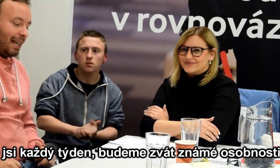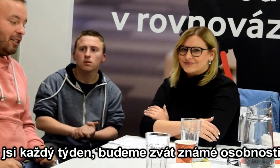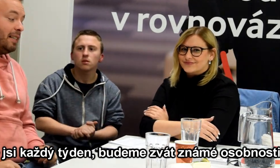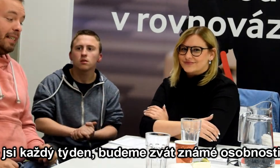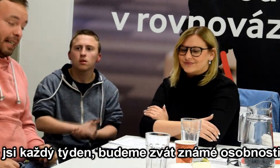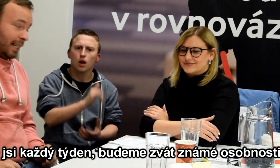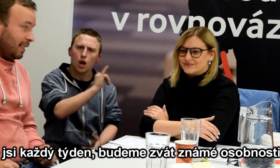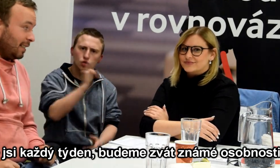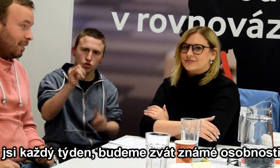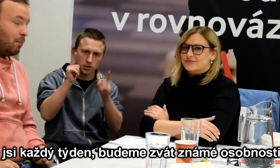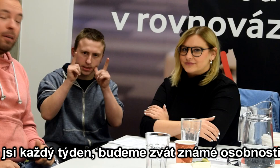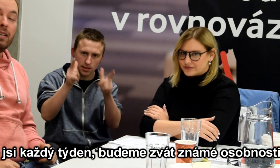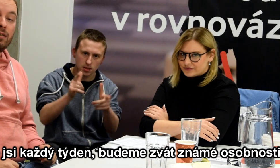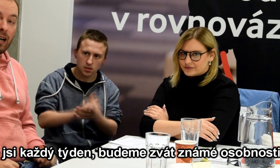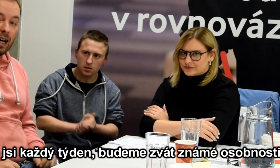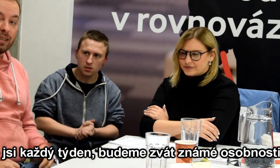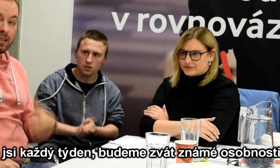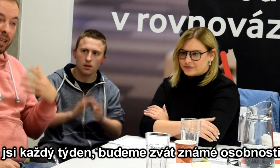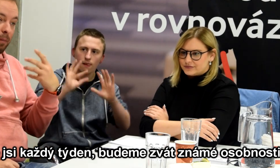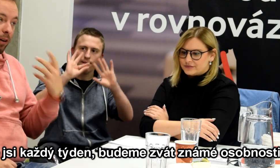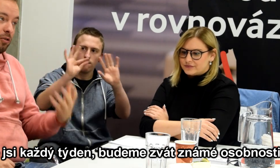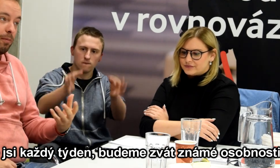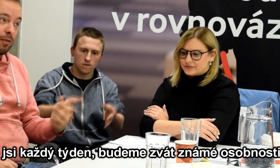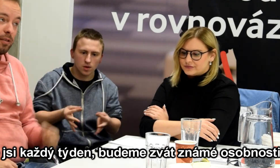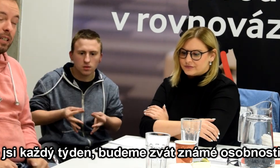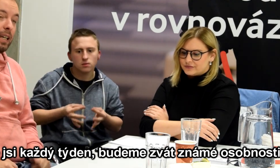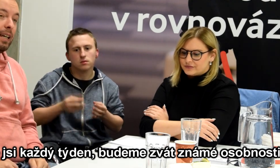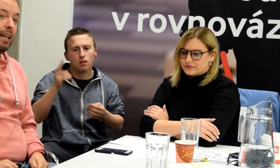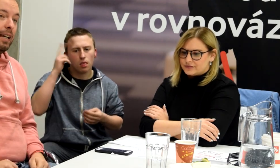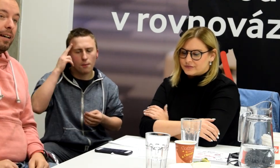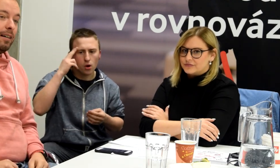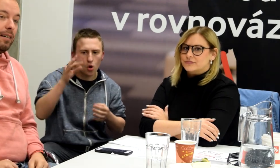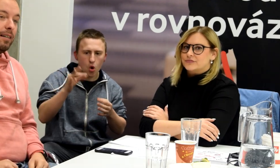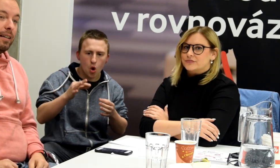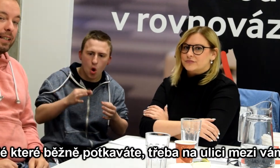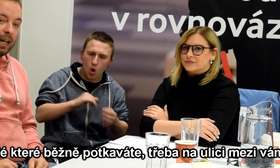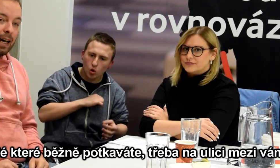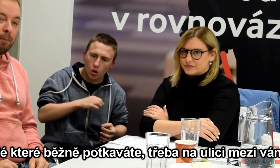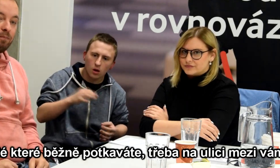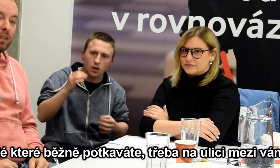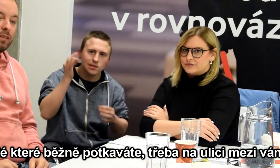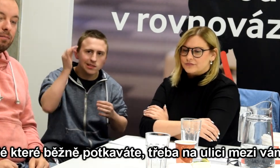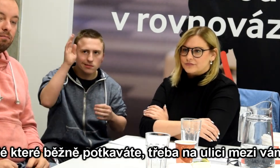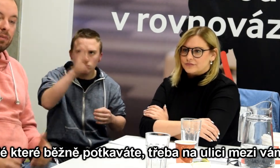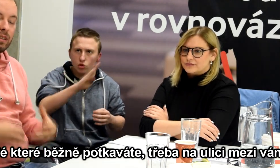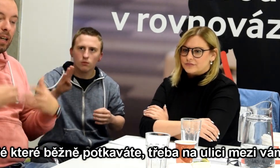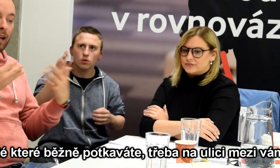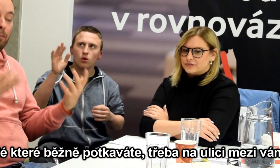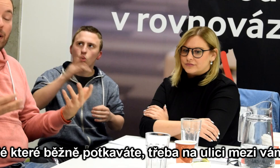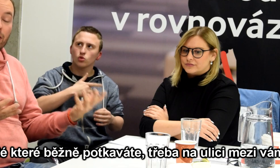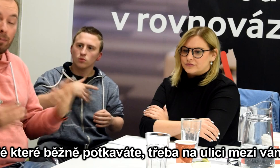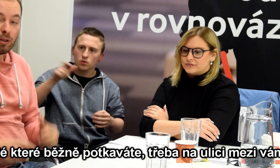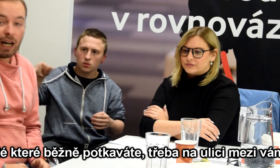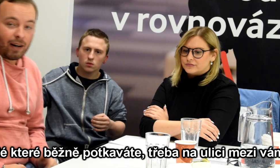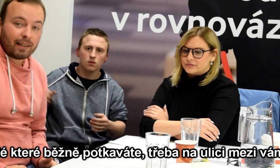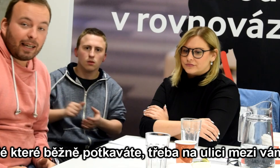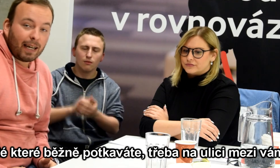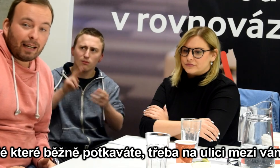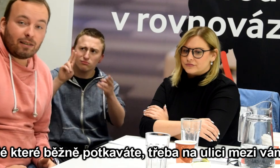každý týden budeme zvát známé osobnosti, lidé, které běžně potkáváte třeba